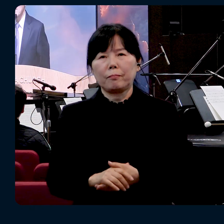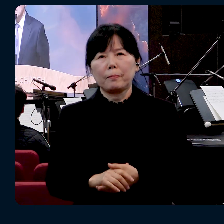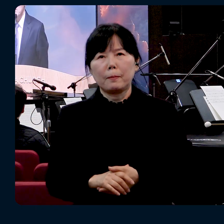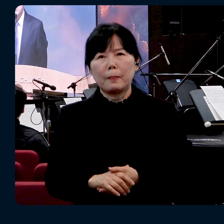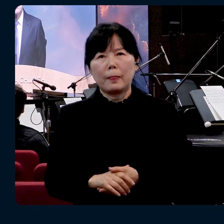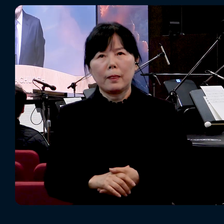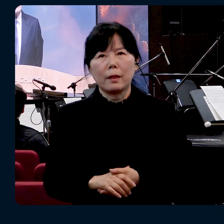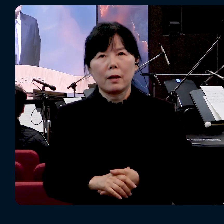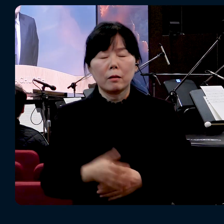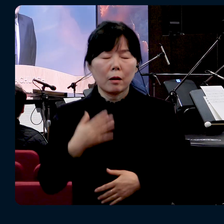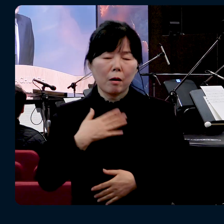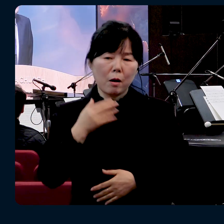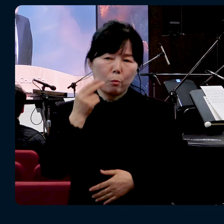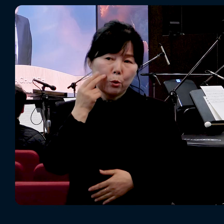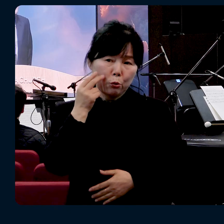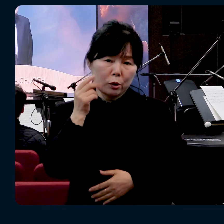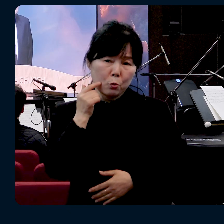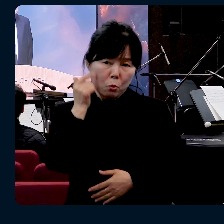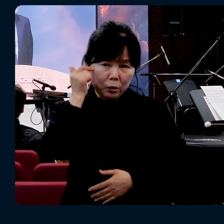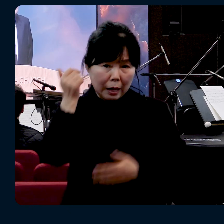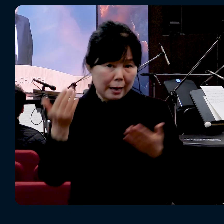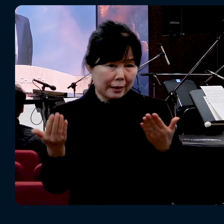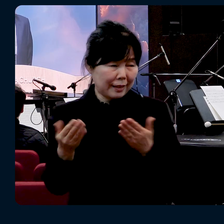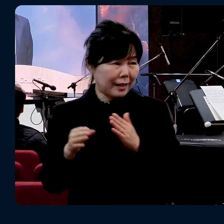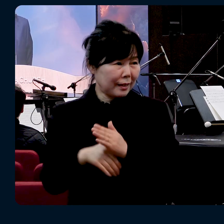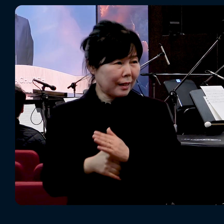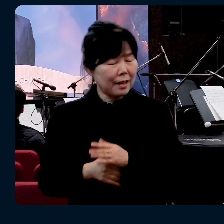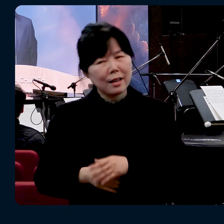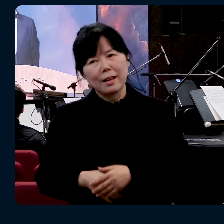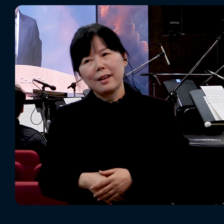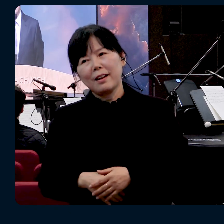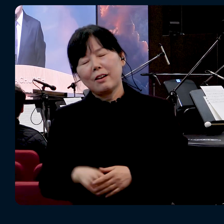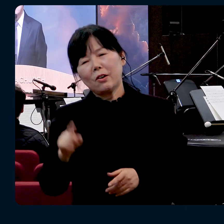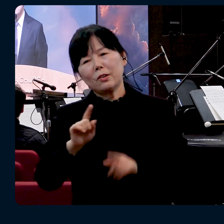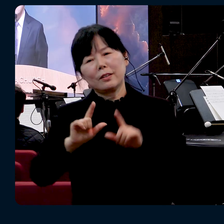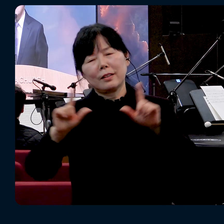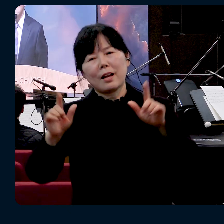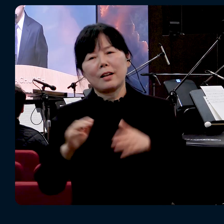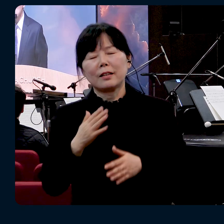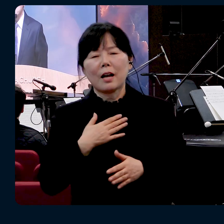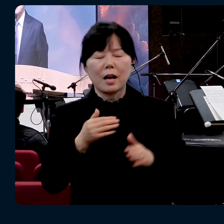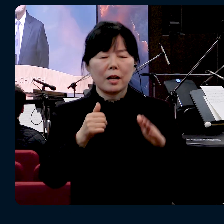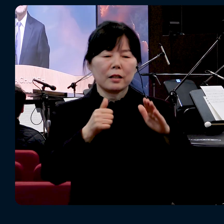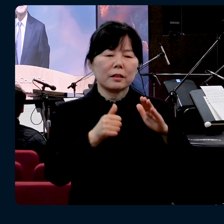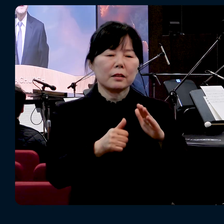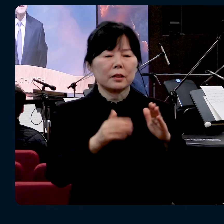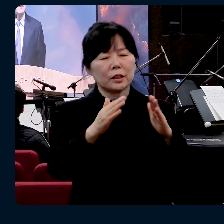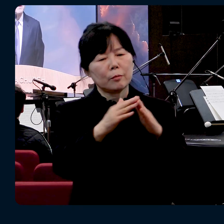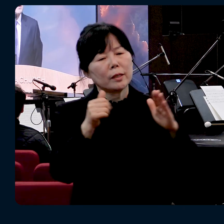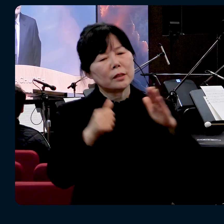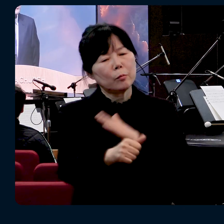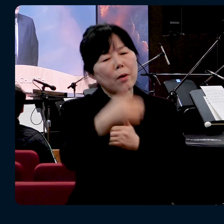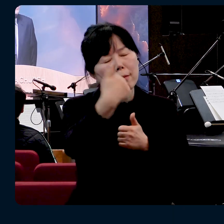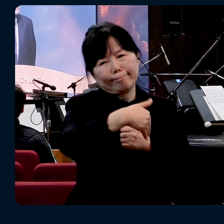제가 미국에서 목회할 때 한 번은 어느 집사님 집에 신방 요청을 받고 신방을 간 적이